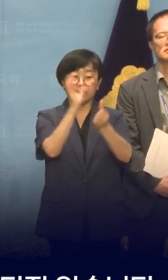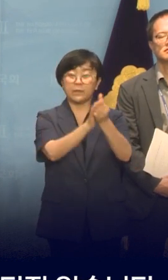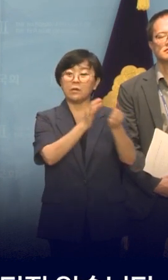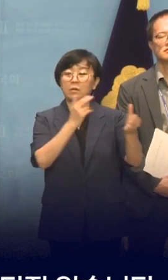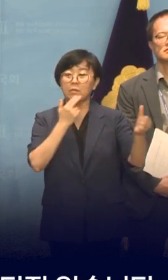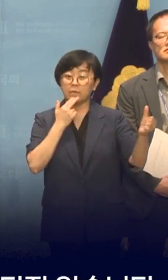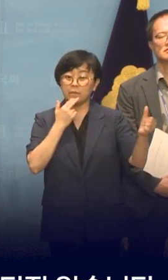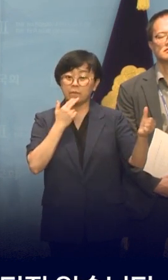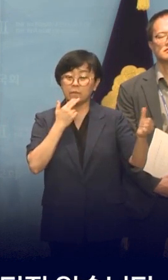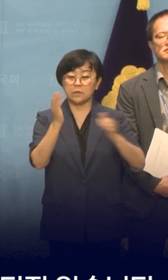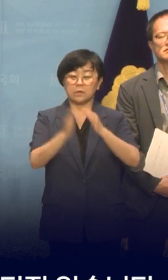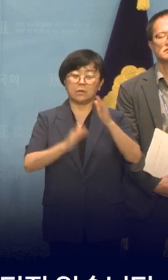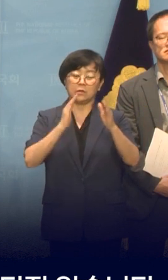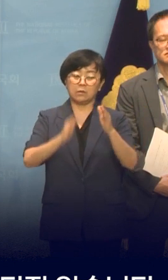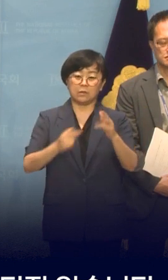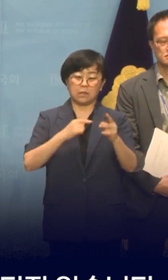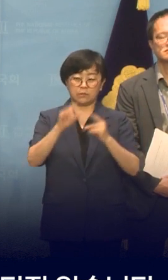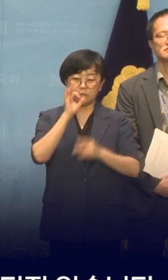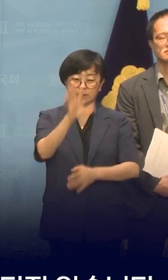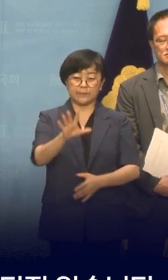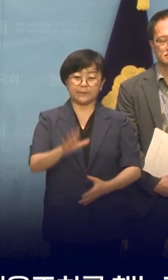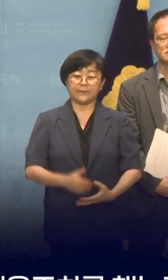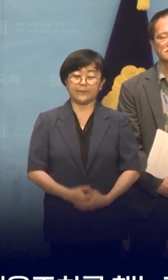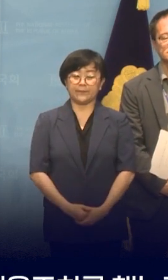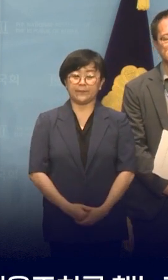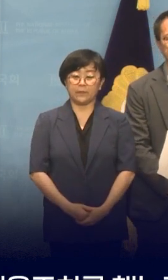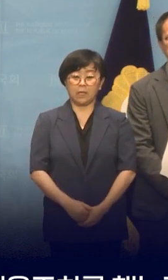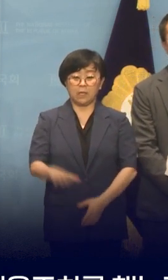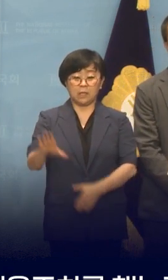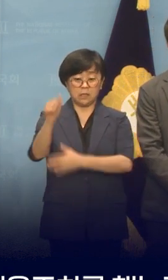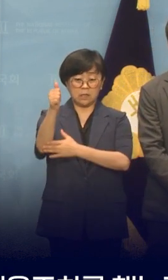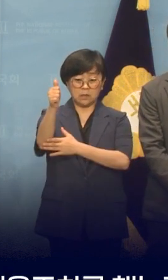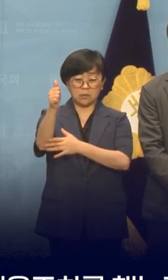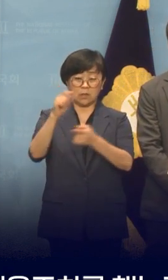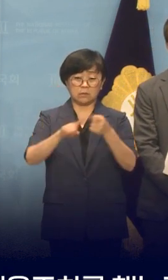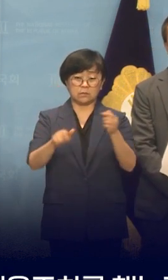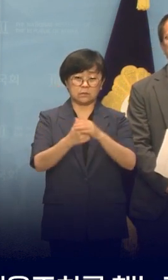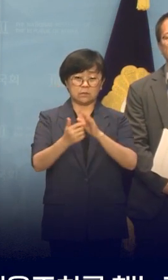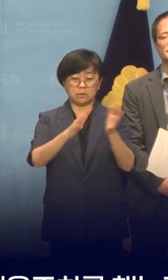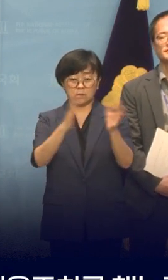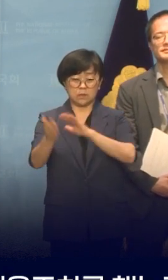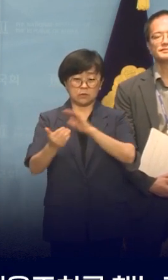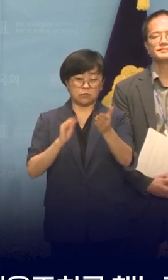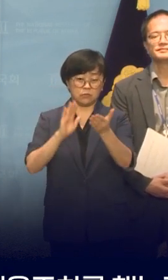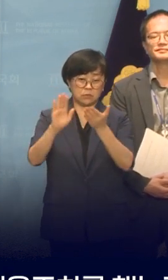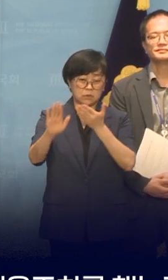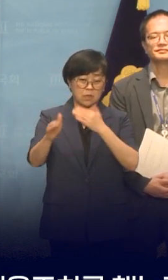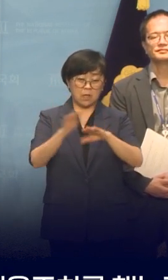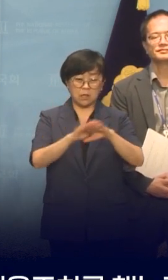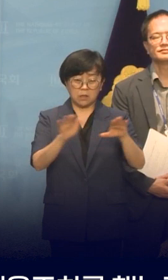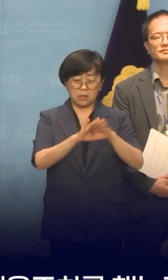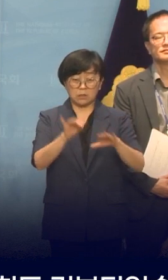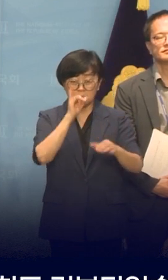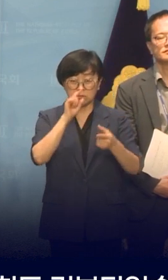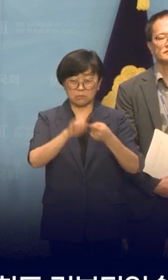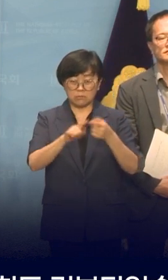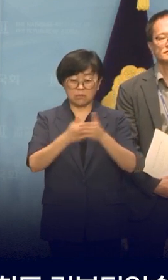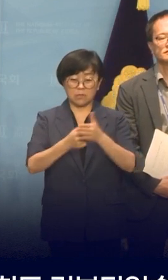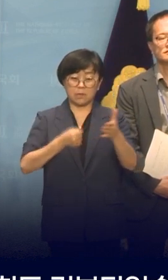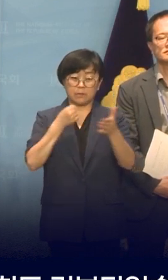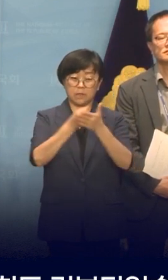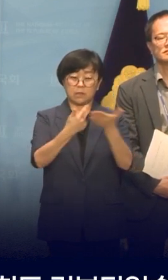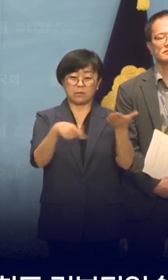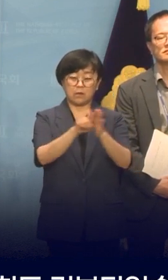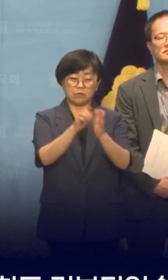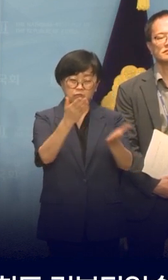않는다는 것은 결코 이해되지 않습니다 이상민 장관이 참사 전후에 적절한 대응조치를 했는지 판단해